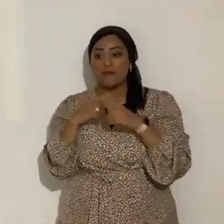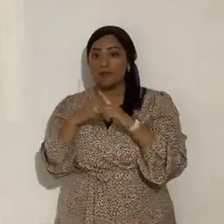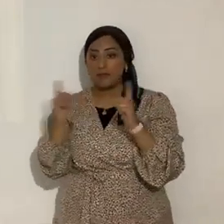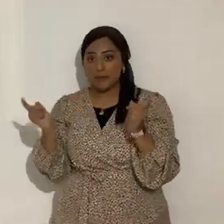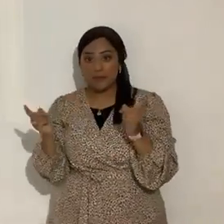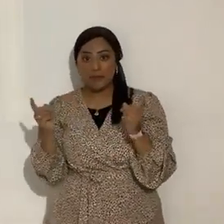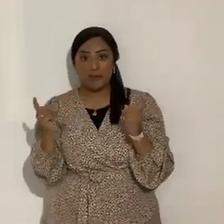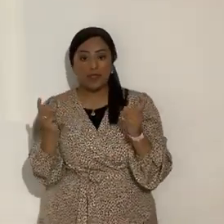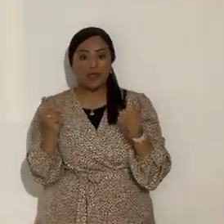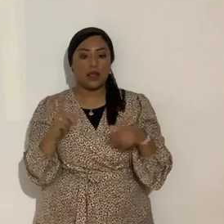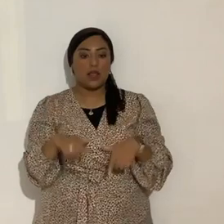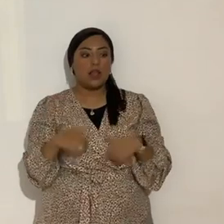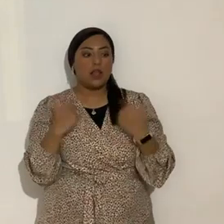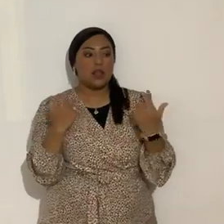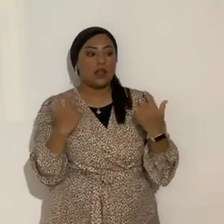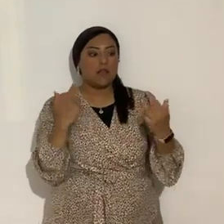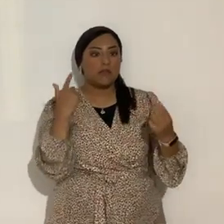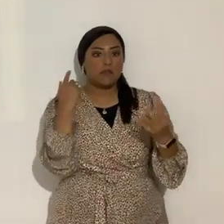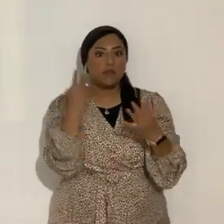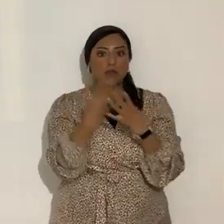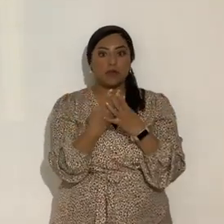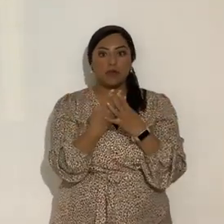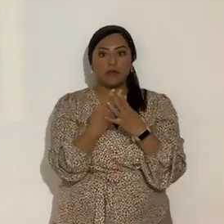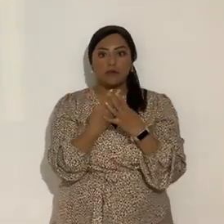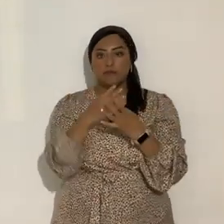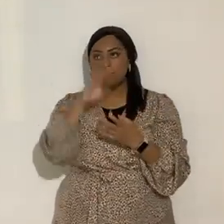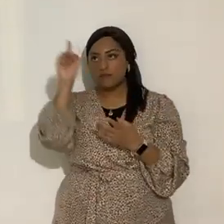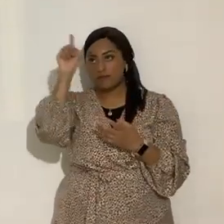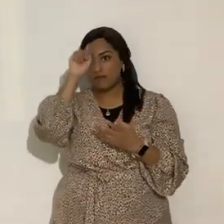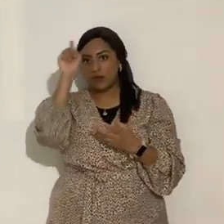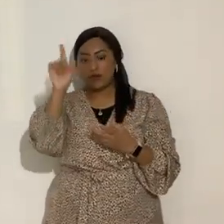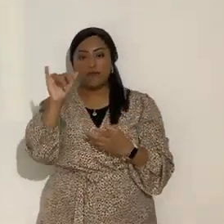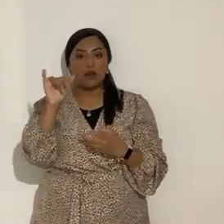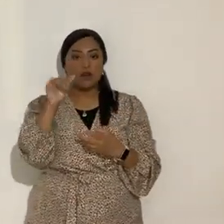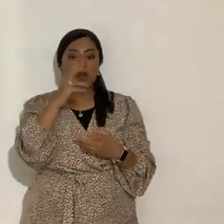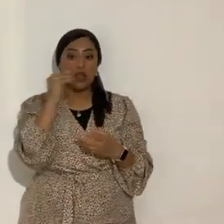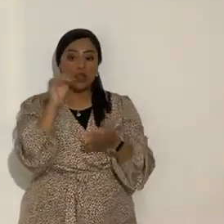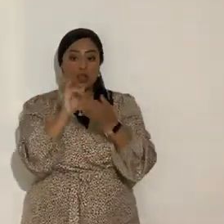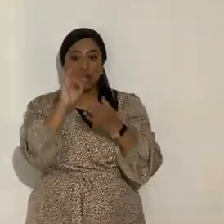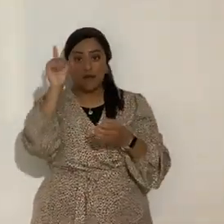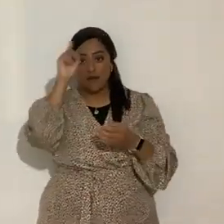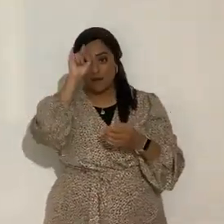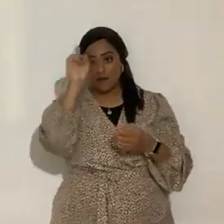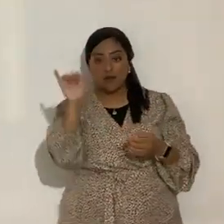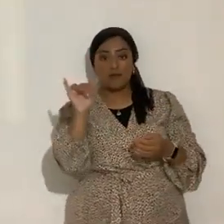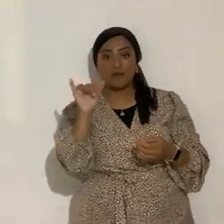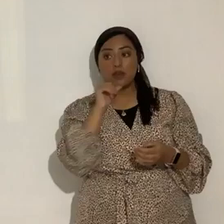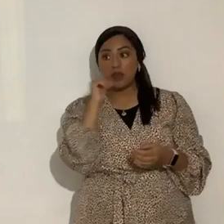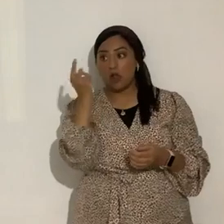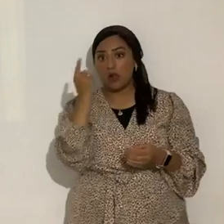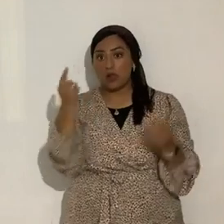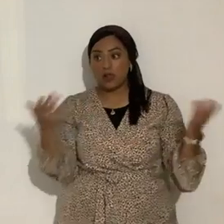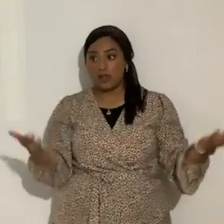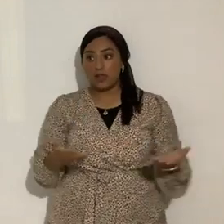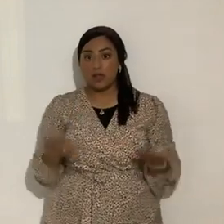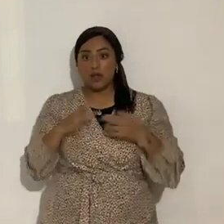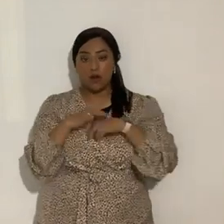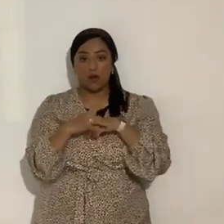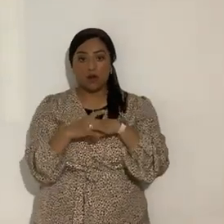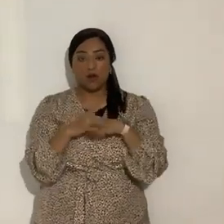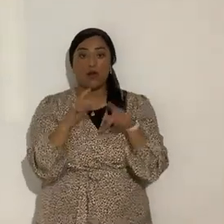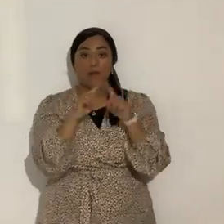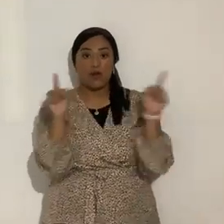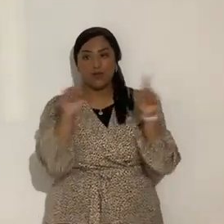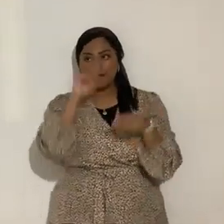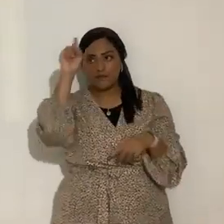entonces se vivirá en una prisión por siempre. Y ese por siempre no es por siempre nada más aquí en la tierra,